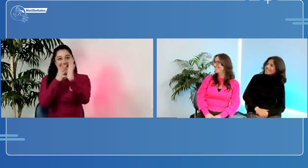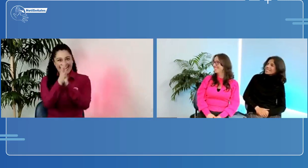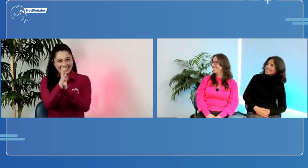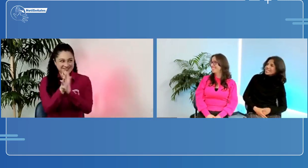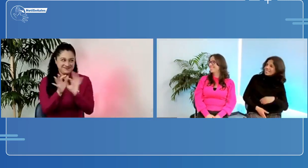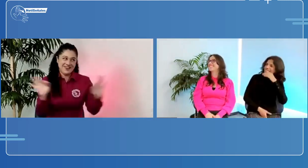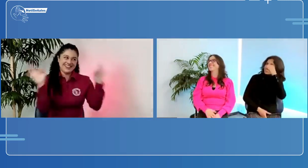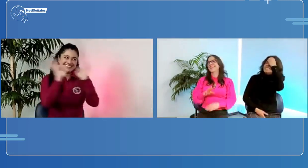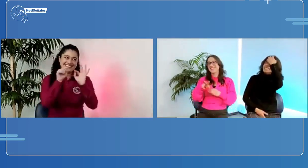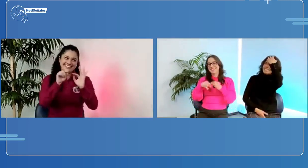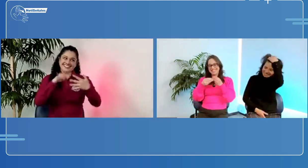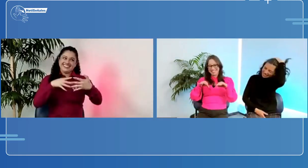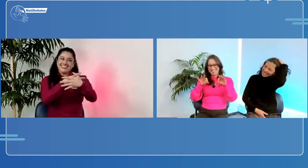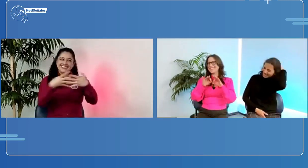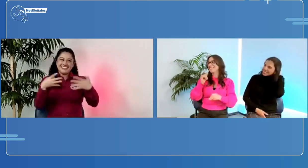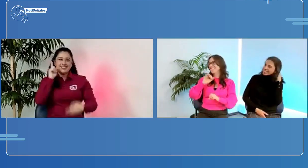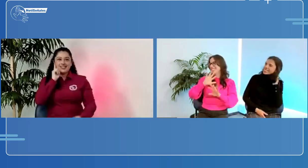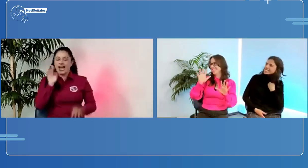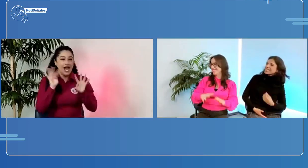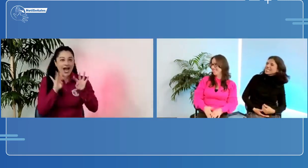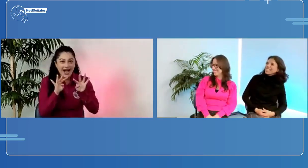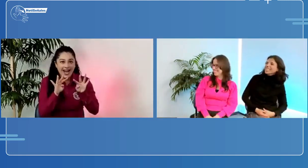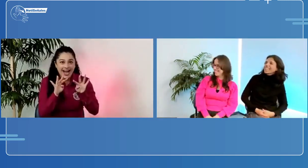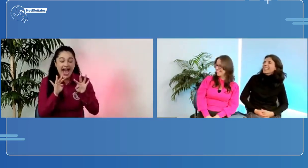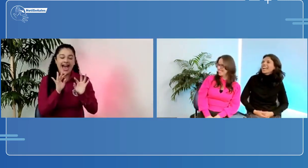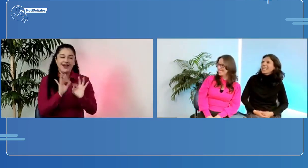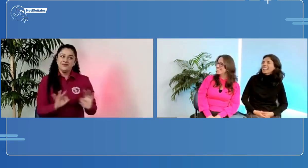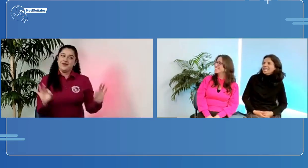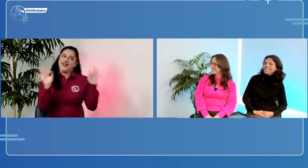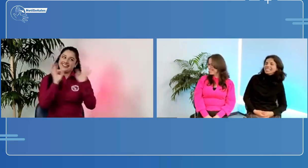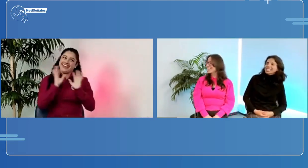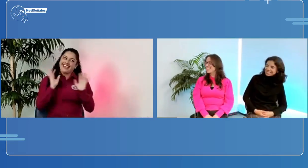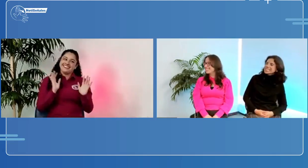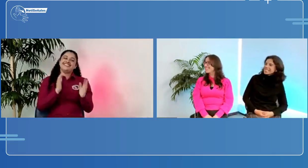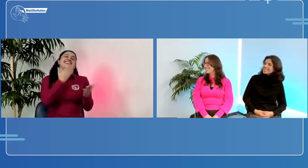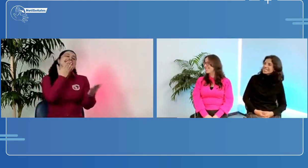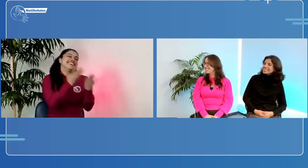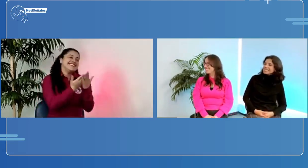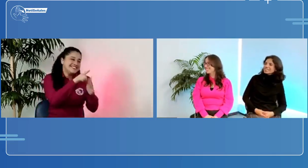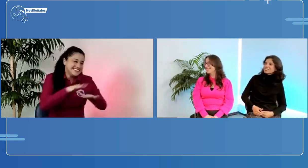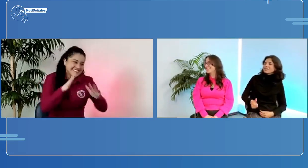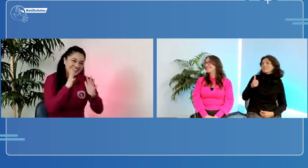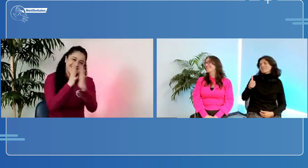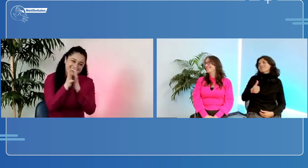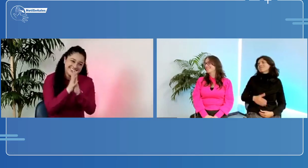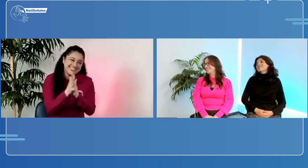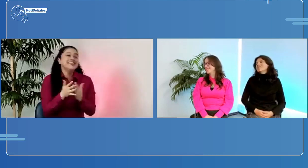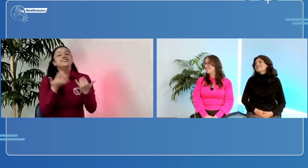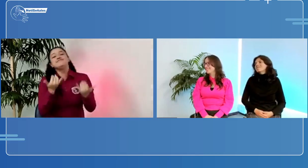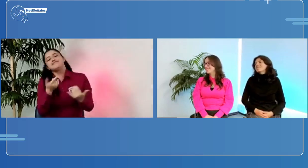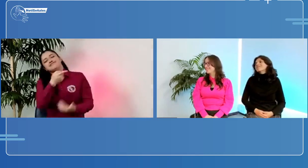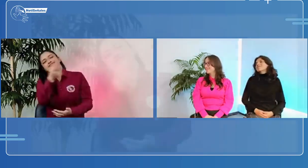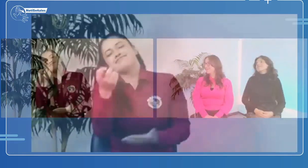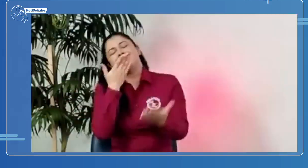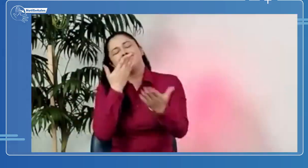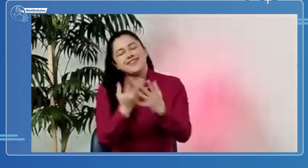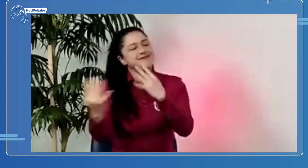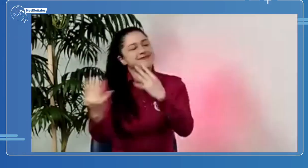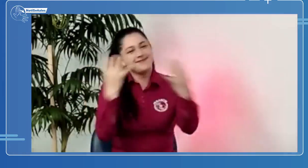Gracias. Entonces pues creo que nos podemos Sí, un usar dato esta información, importante. porque creo que es importante para las personas sordas. Gracias por dar la información,